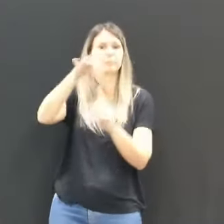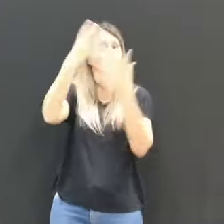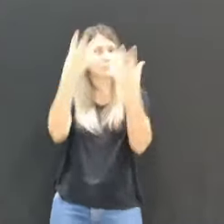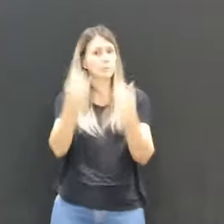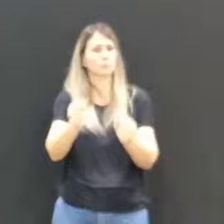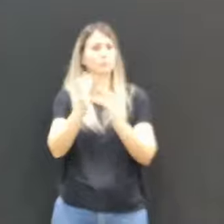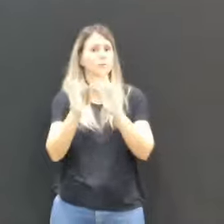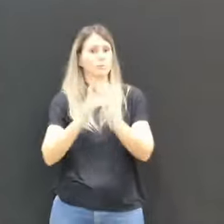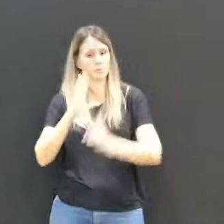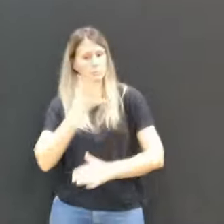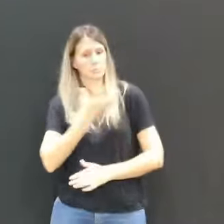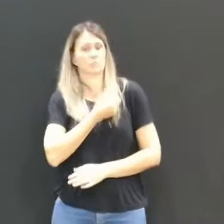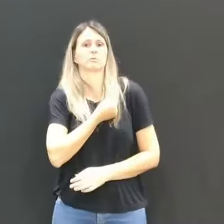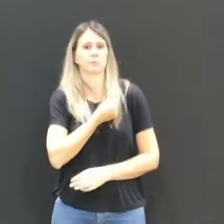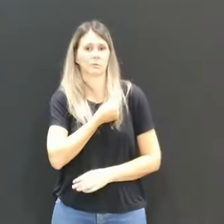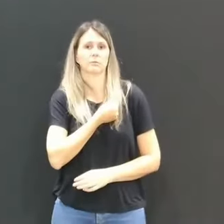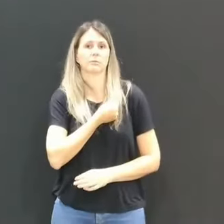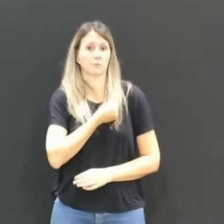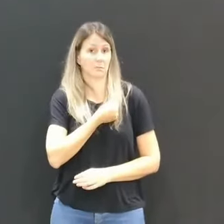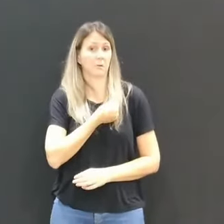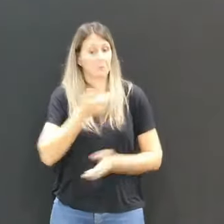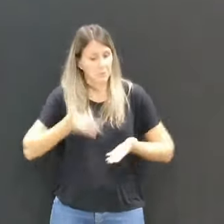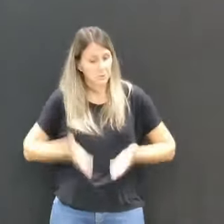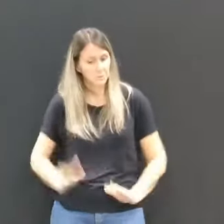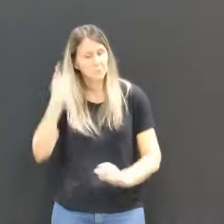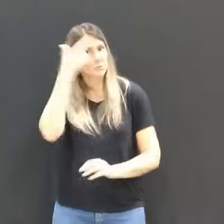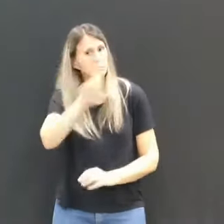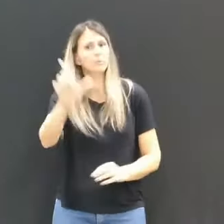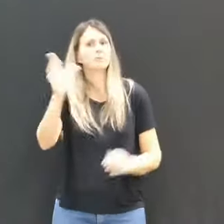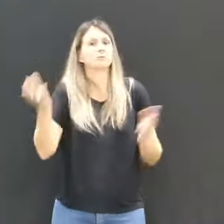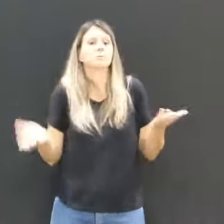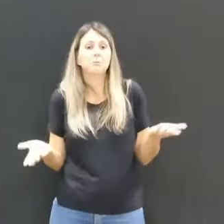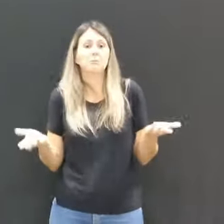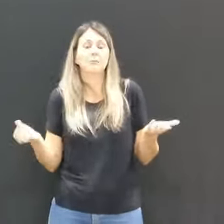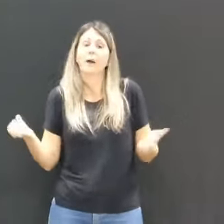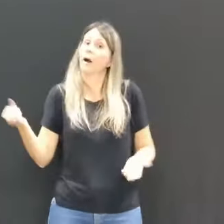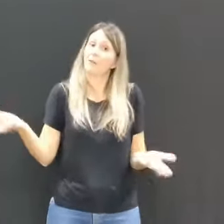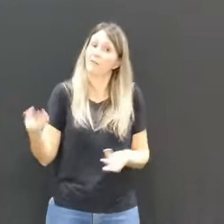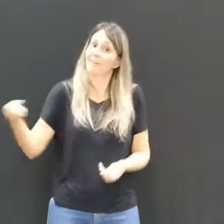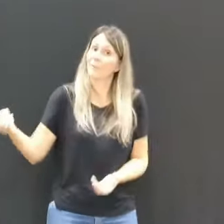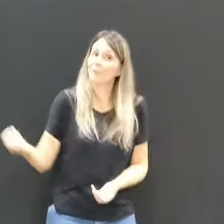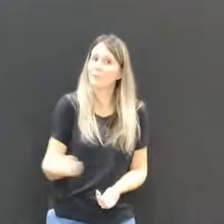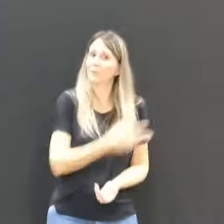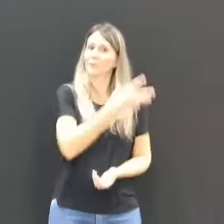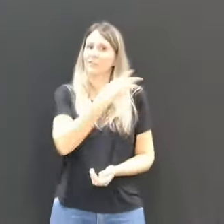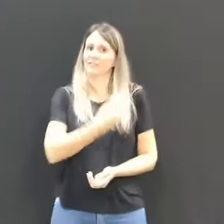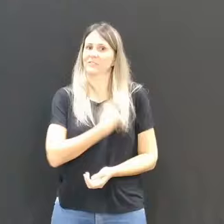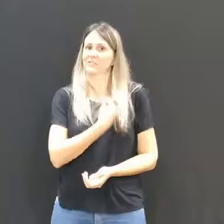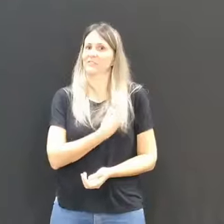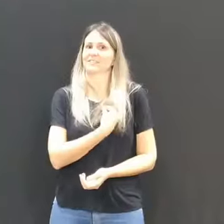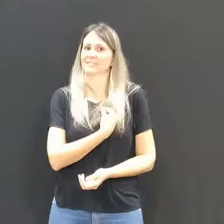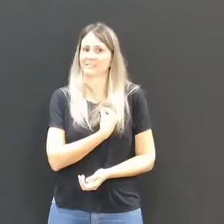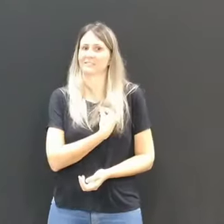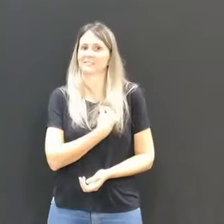Jesus, ela é transformada, o Espírito Santo vem e faz morada na pessoa. Isso é nascer de novo. Uma nova vida se inicia